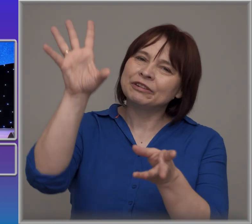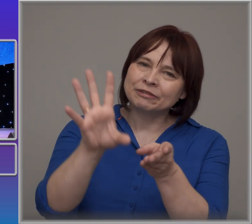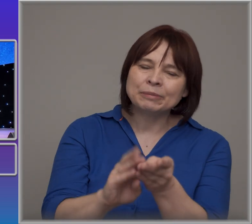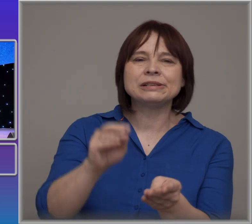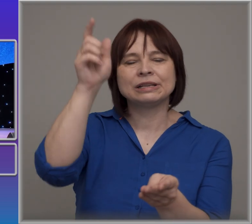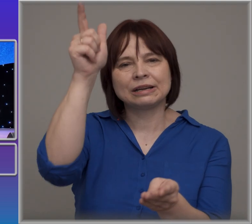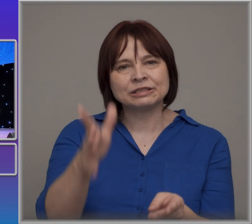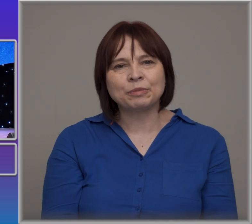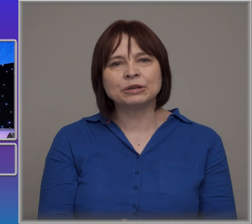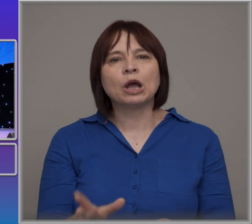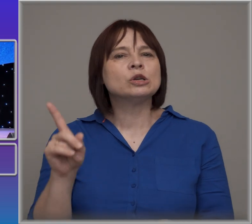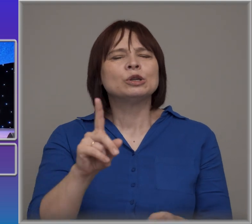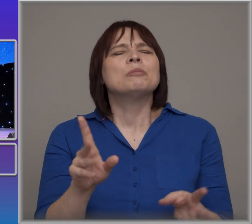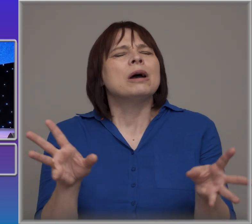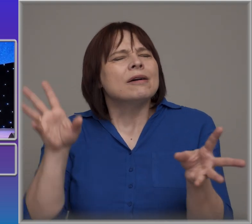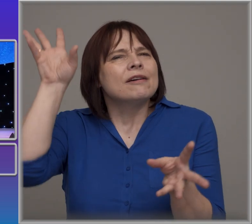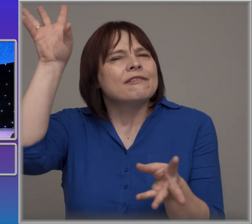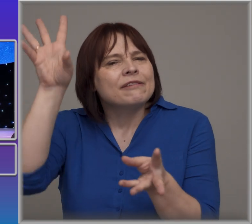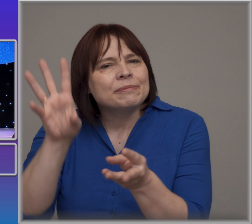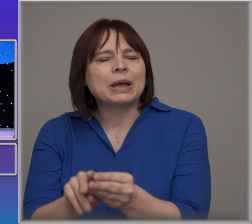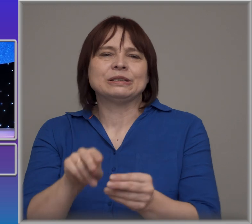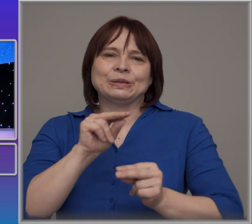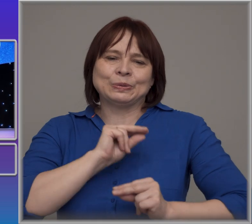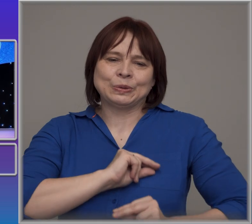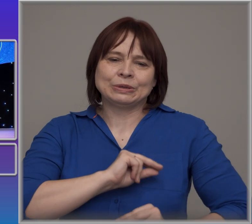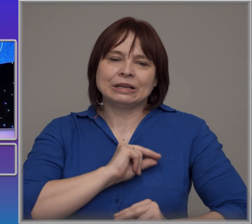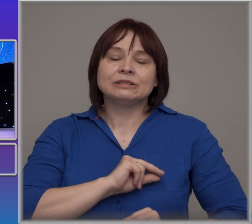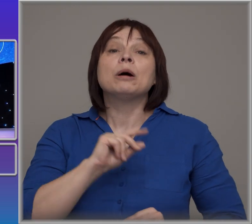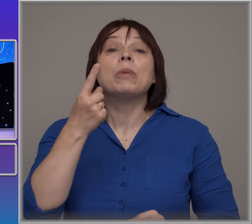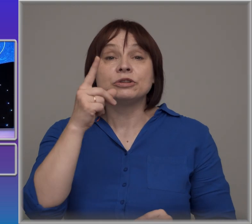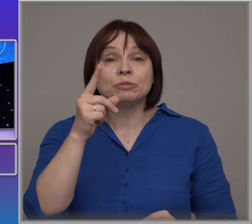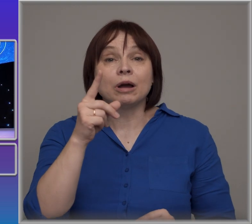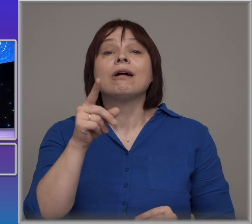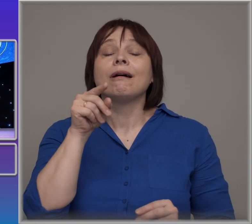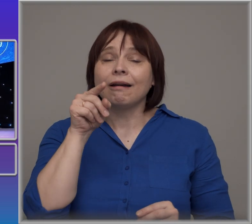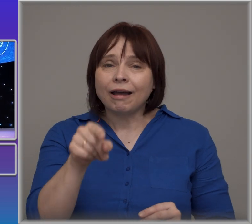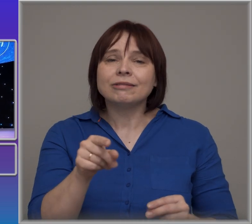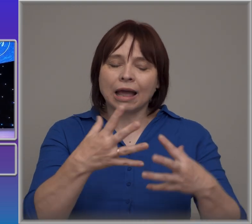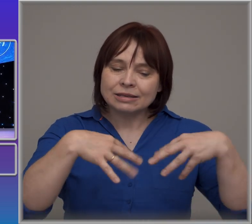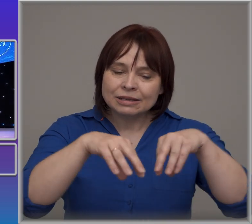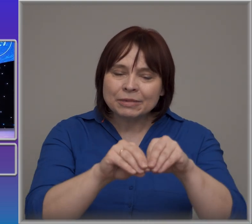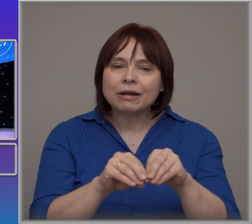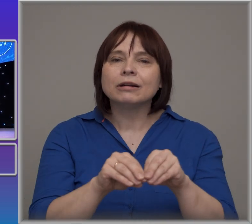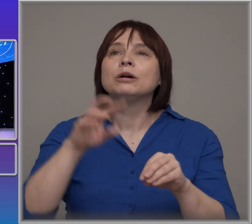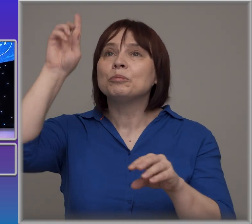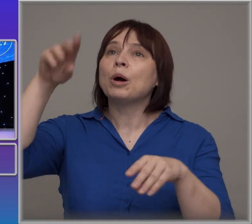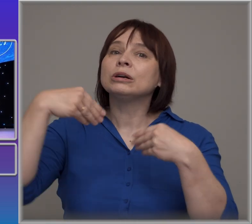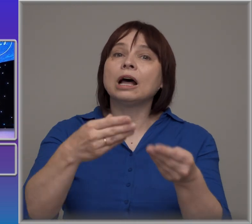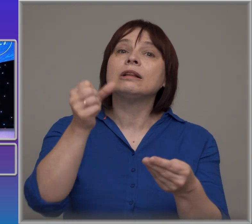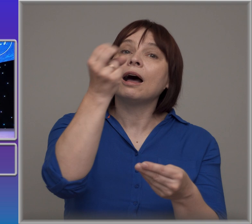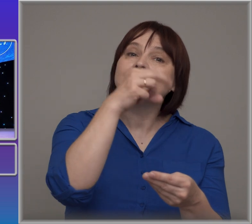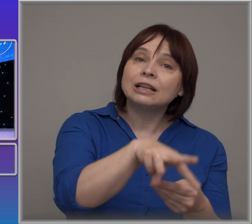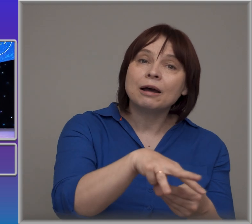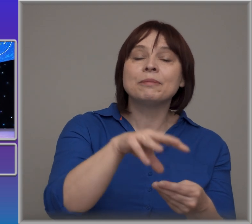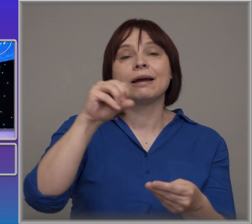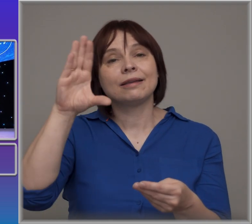Это нелегко. Кто может это подтвердить? Есть такие тут? Да, я тоже это могу подтвердить. Отношения — это труд. Вот